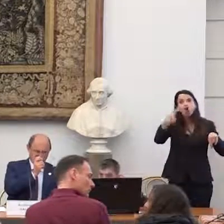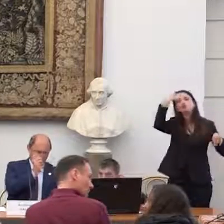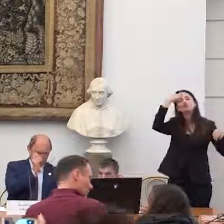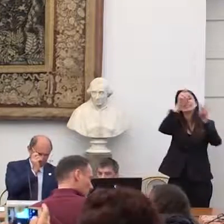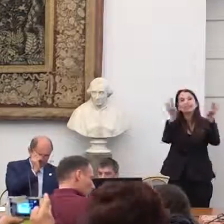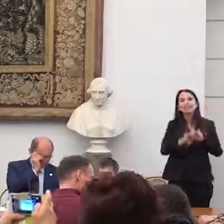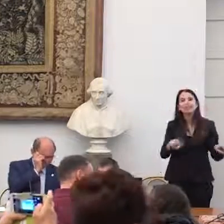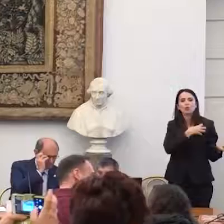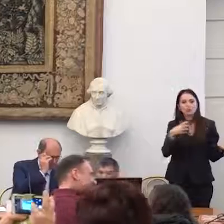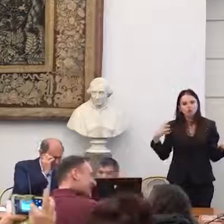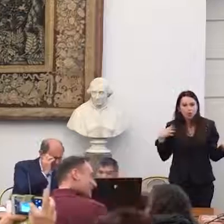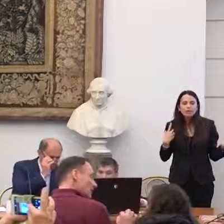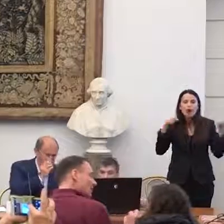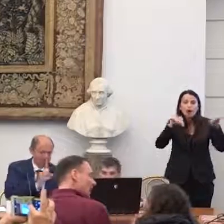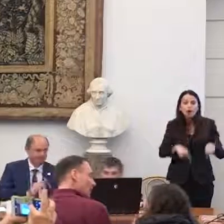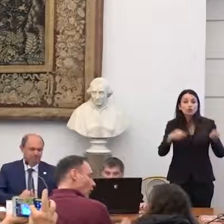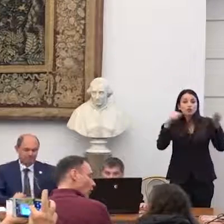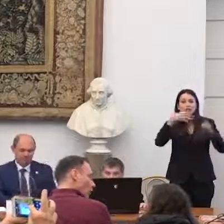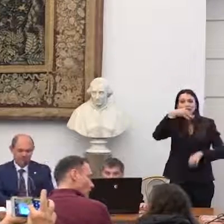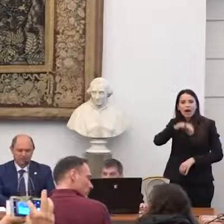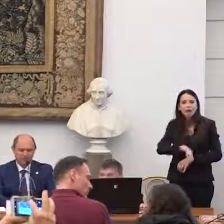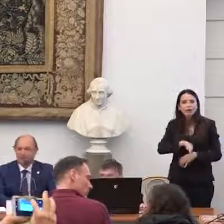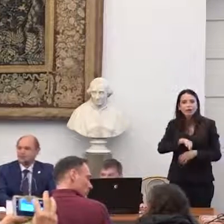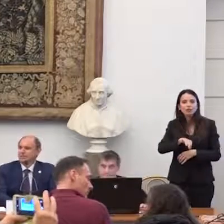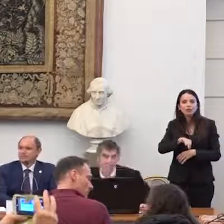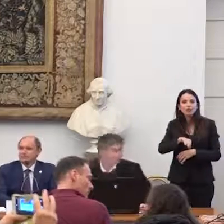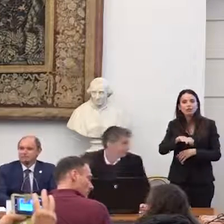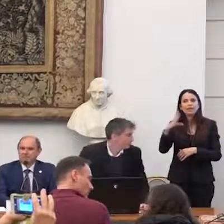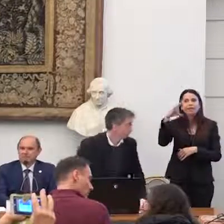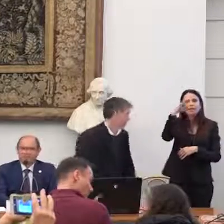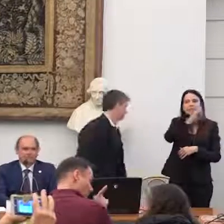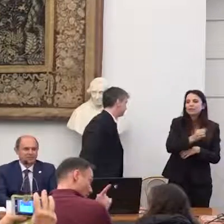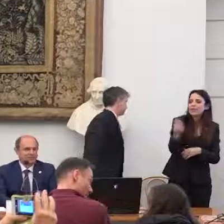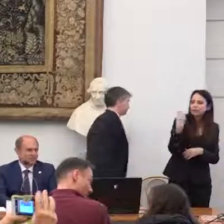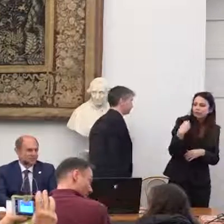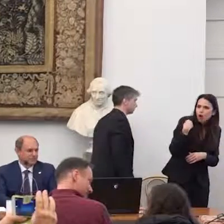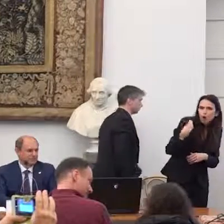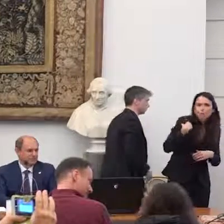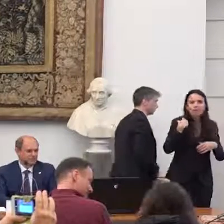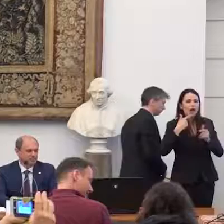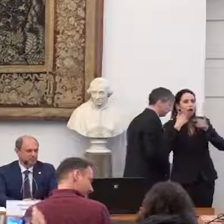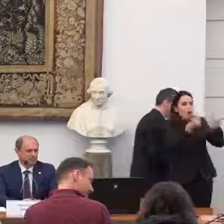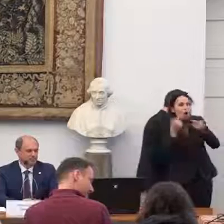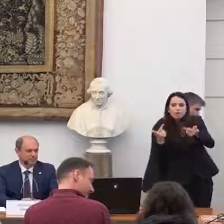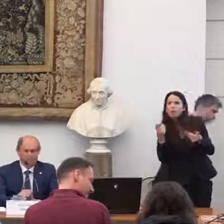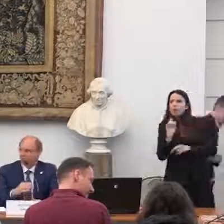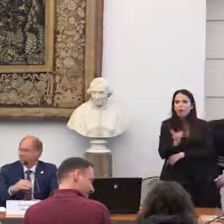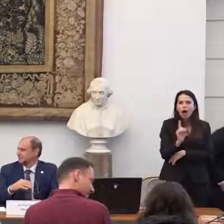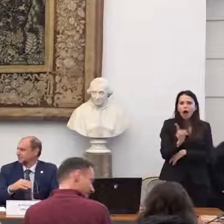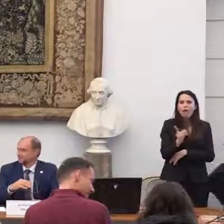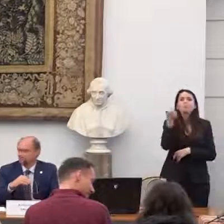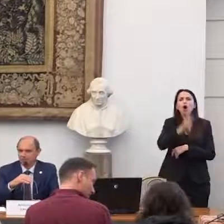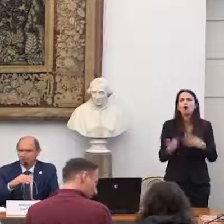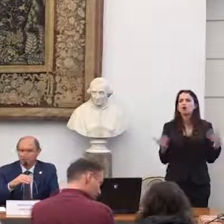riabilitazione noi riusciamo a capire cos'è che viene chiesto e cos'è che viene offerto e perché non c'è match fra le